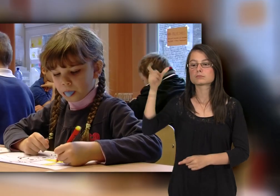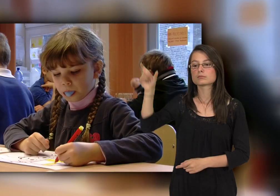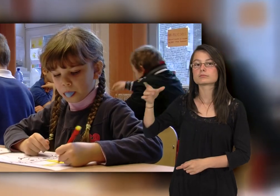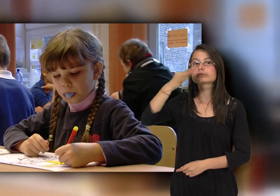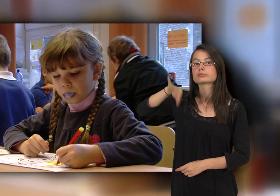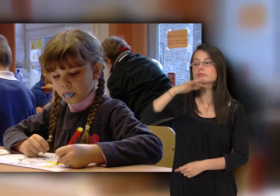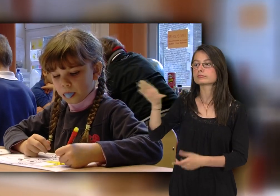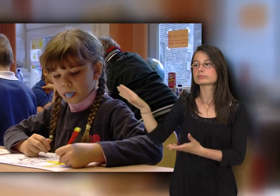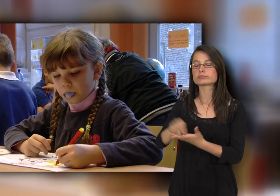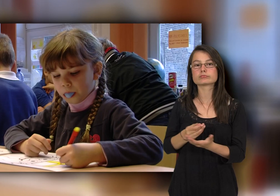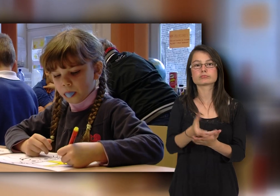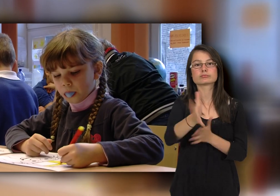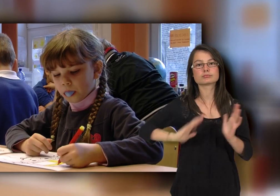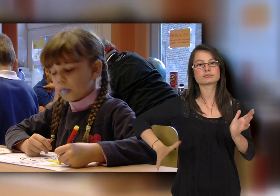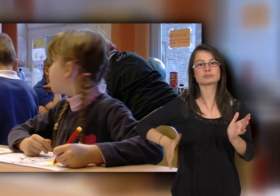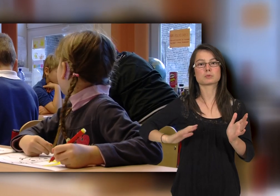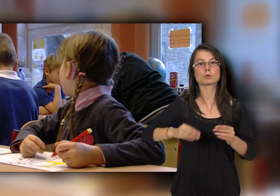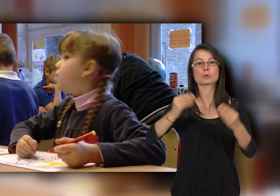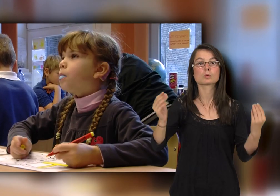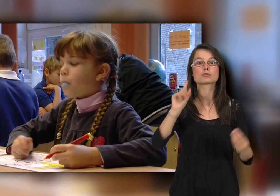hey Gilles, oh.